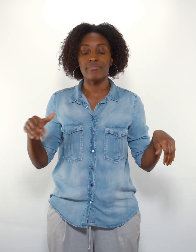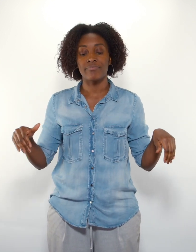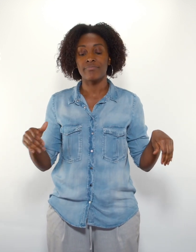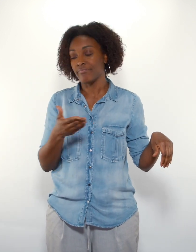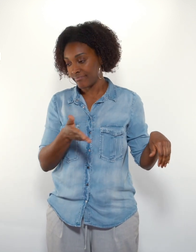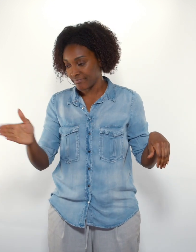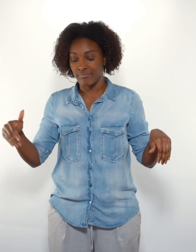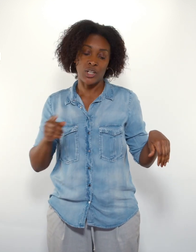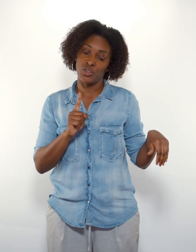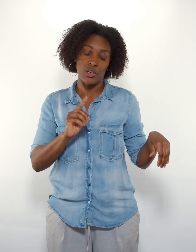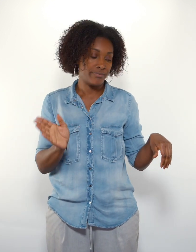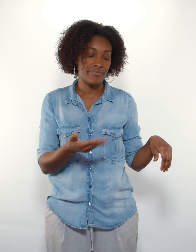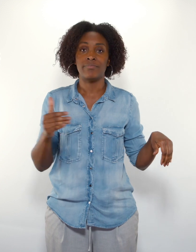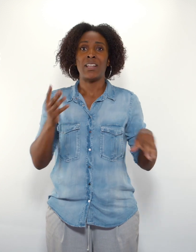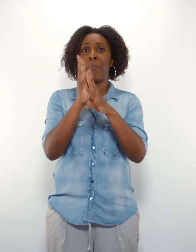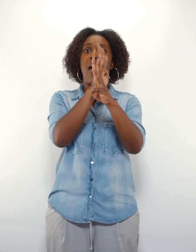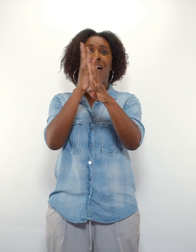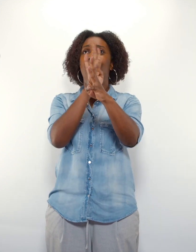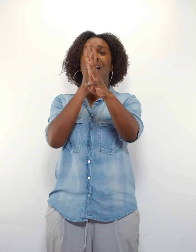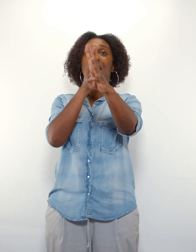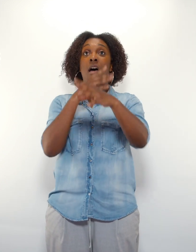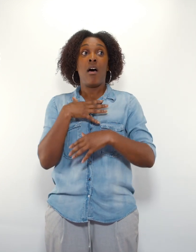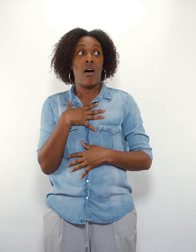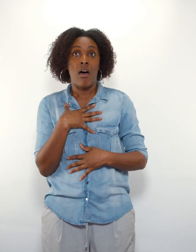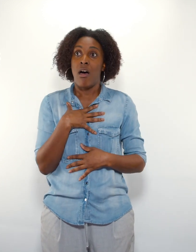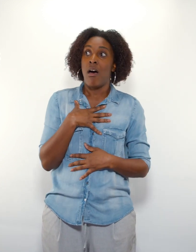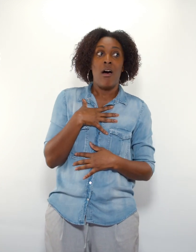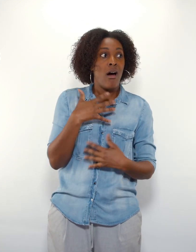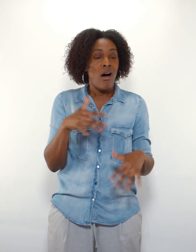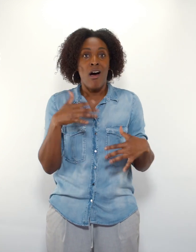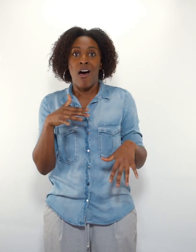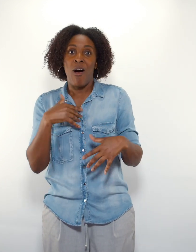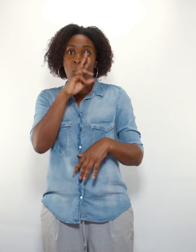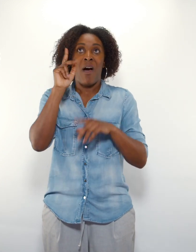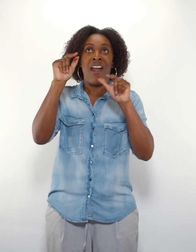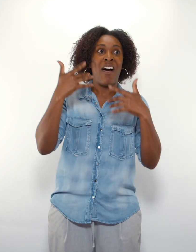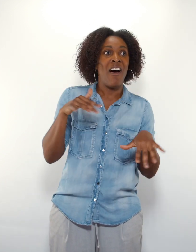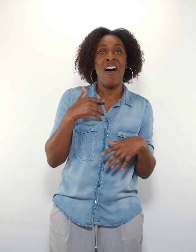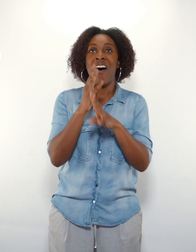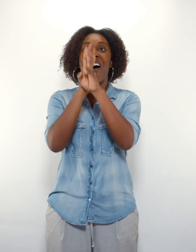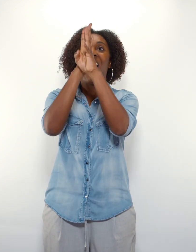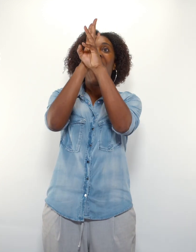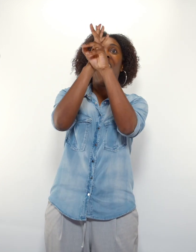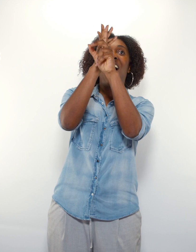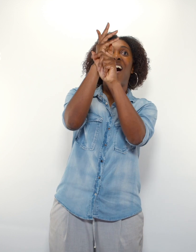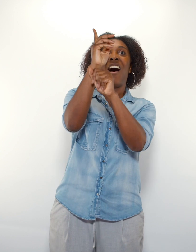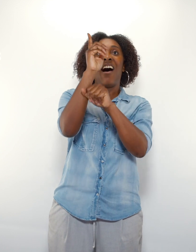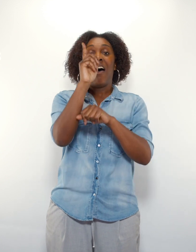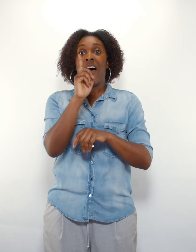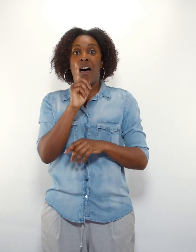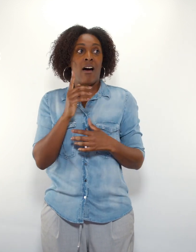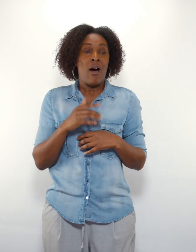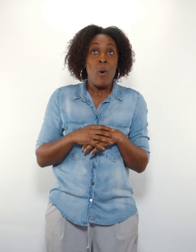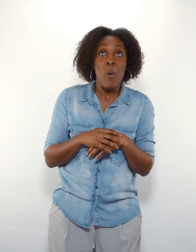Parfois, le roi dit oui, parfois, le roi dit non. C'est très intimidant, c'est très impressionnant d'être en présence de ce roi qui est si glorieux alors que